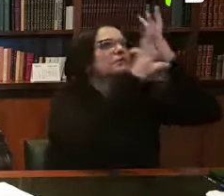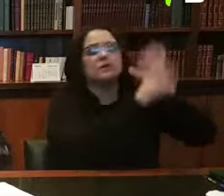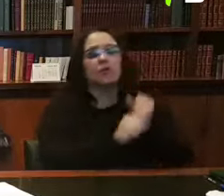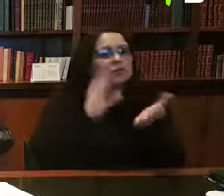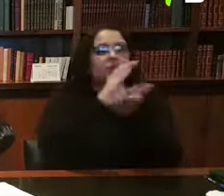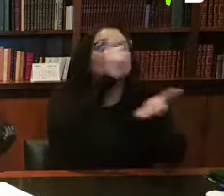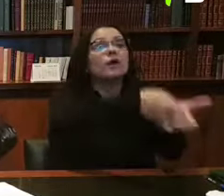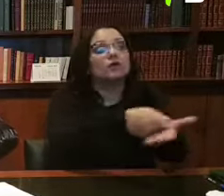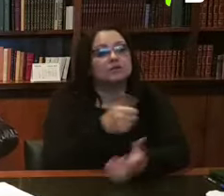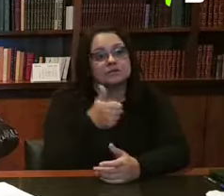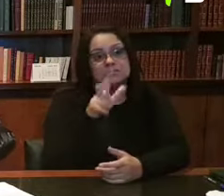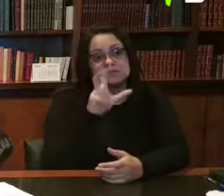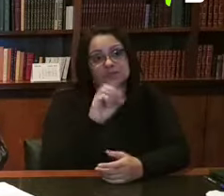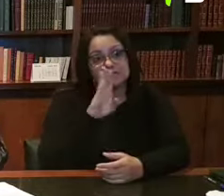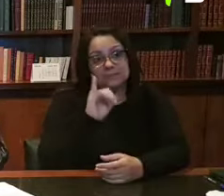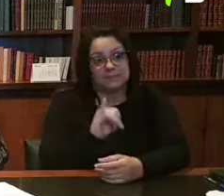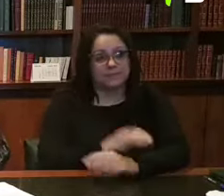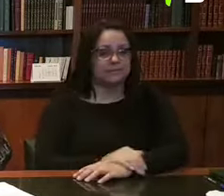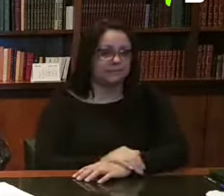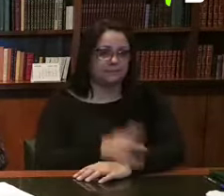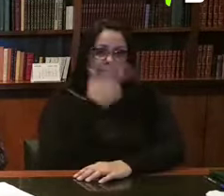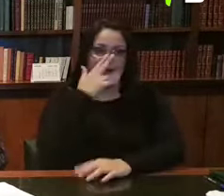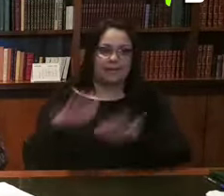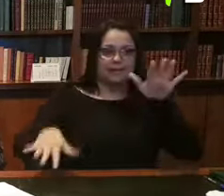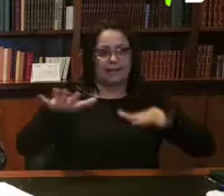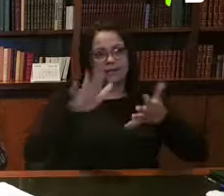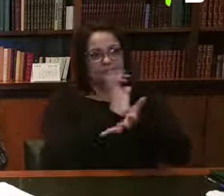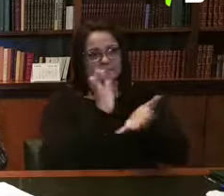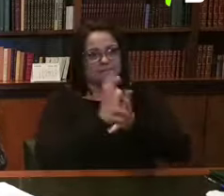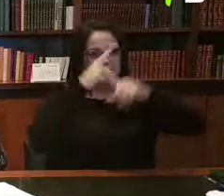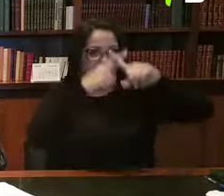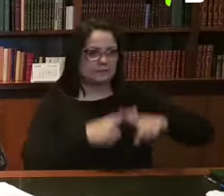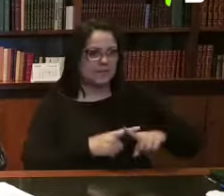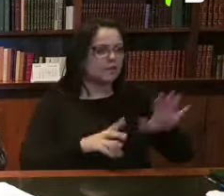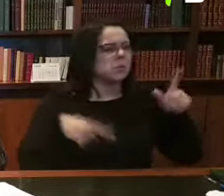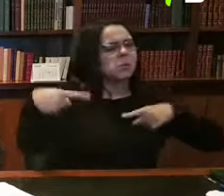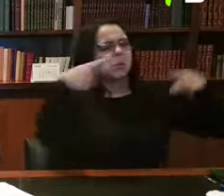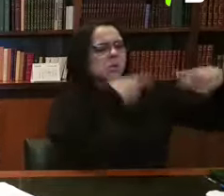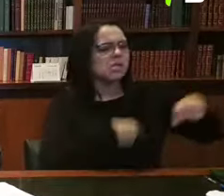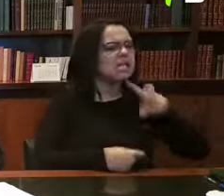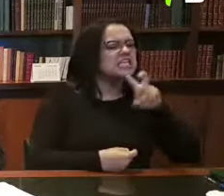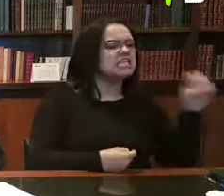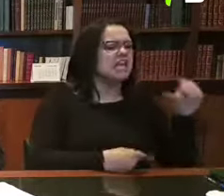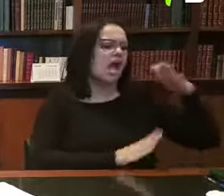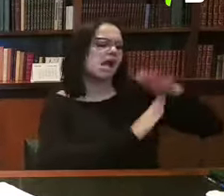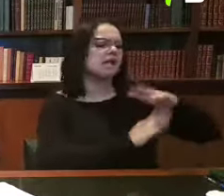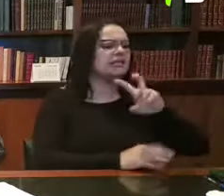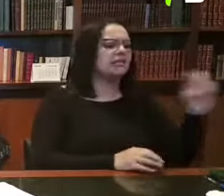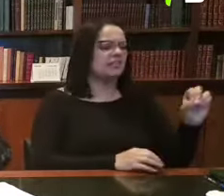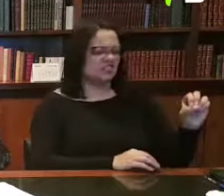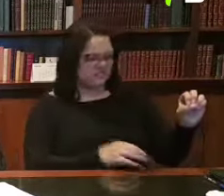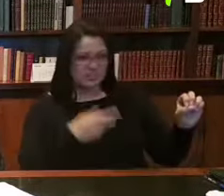bilhões começou quase que uma competição entre políticos vai chegar eles chegaram a 500 reais e daí nós damos a